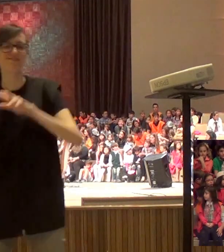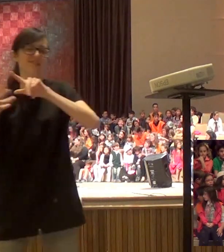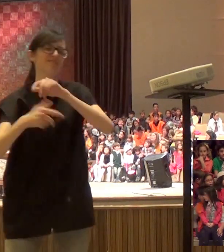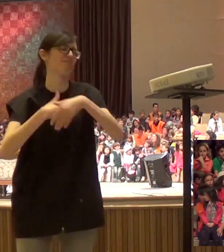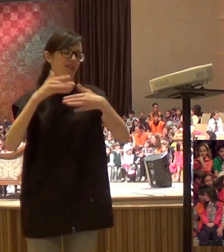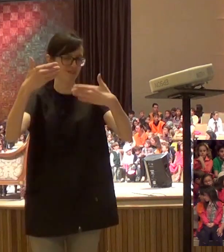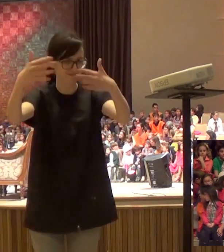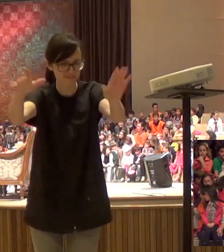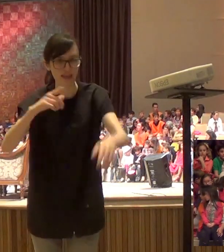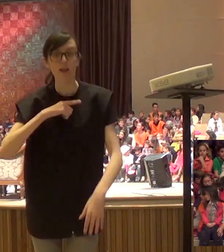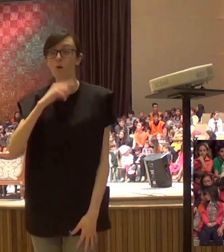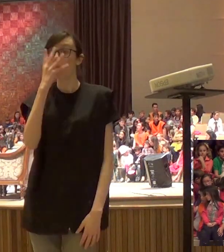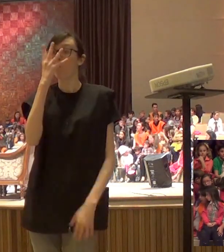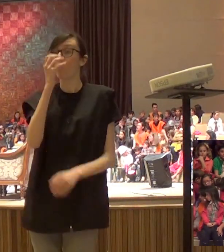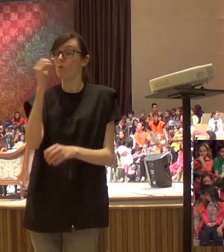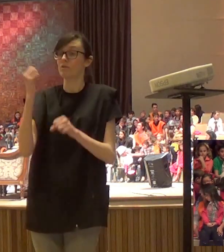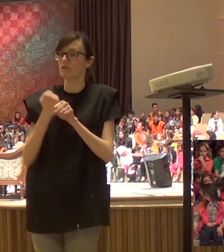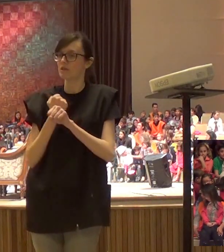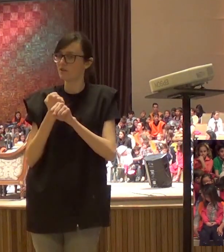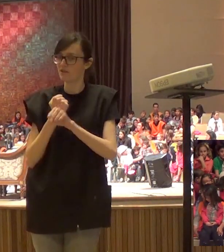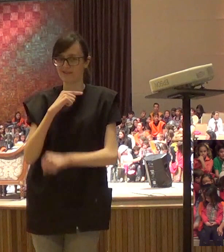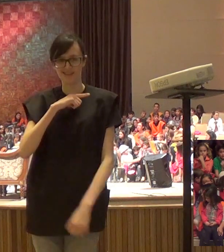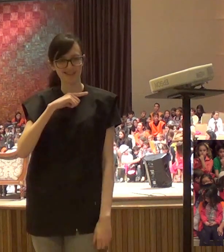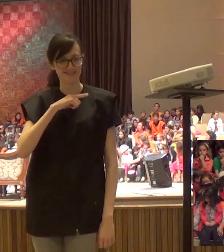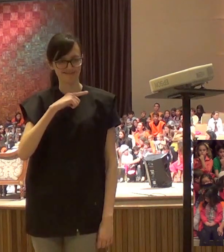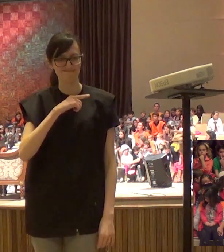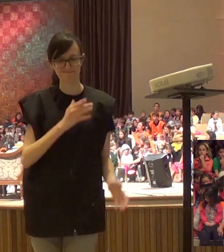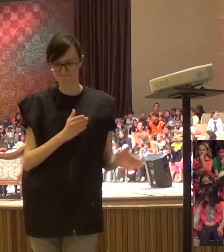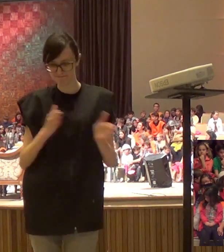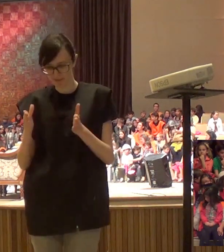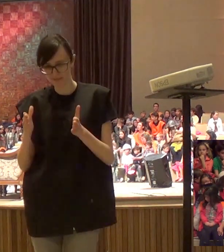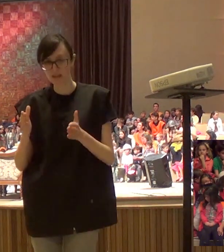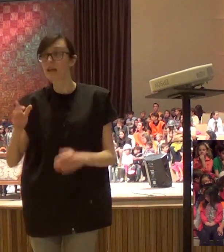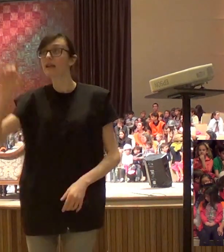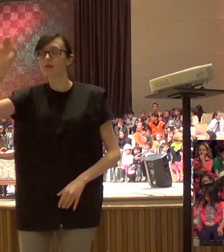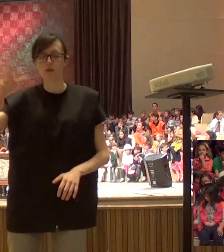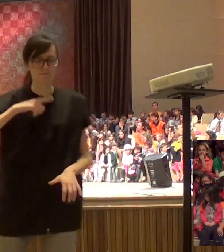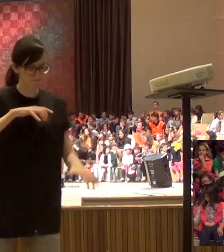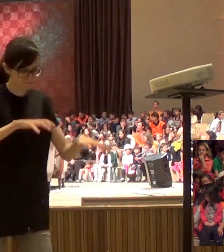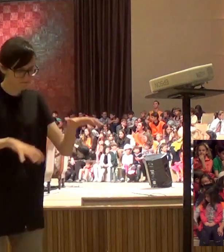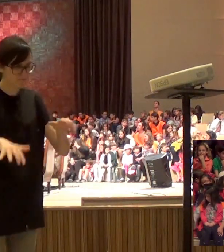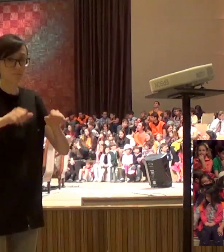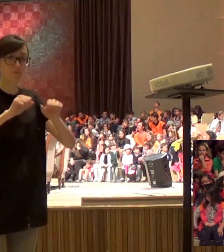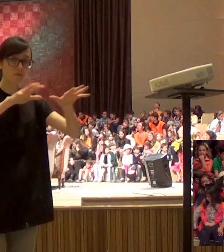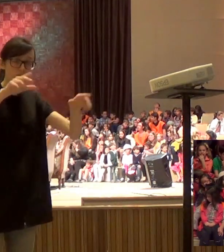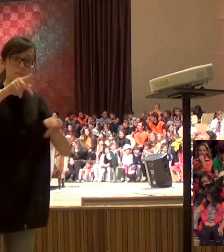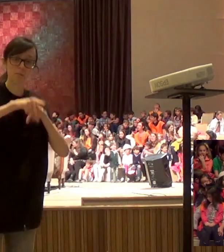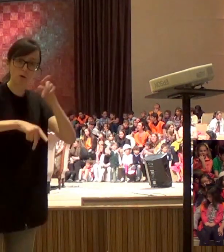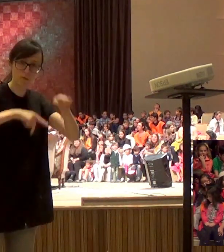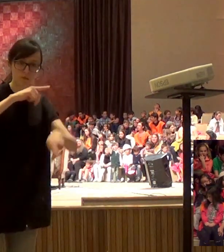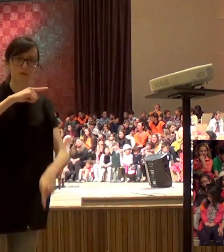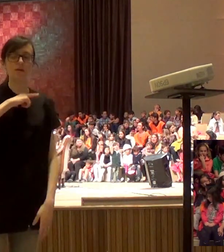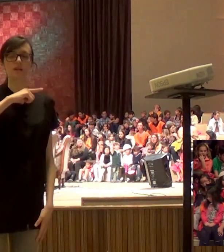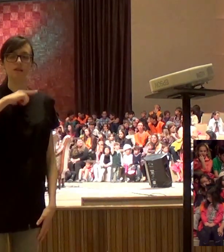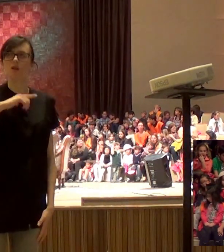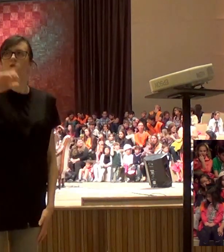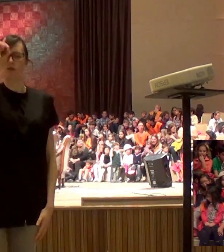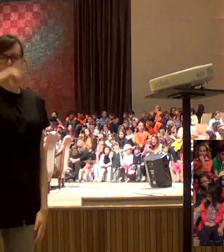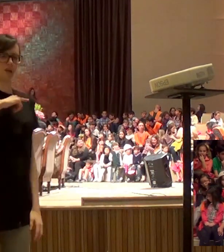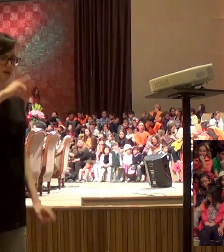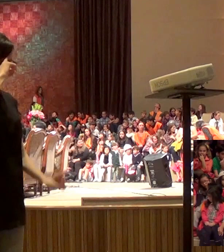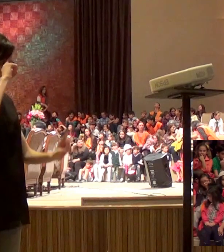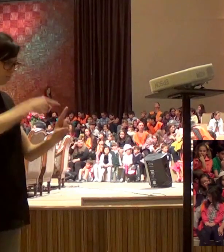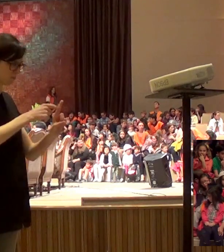revelação do Evangelho ali, com os Evangelhos de Mateus, de Marcos, de Lucas e de João. E Deus está preparando o seu